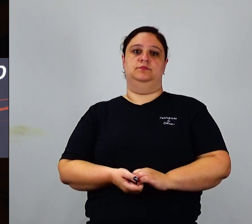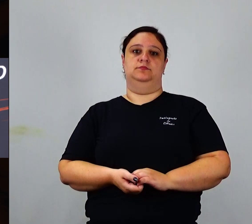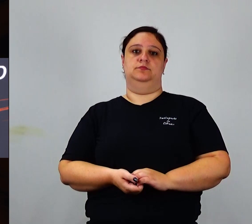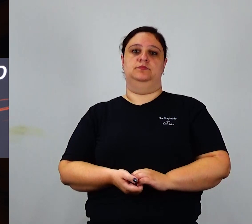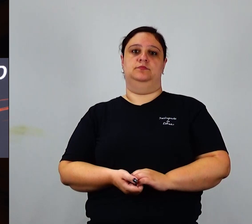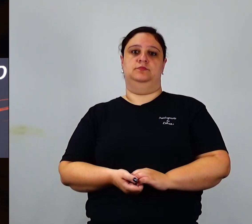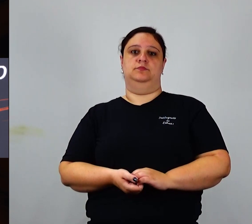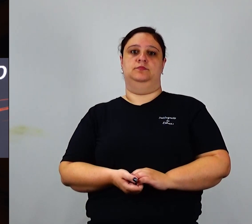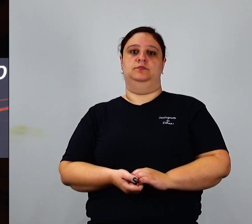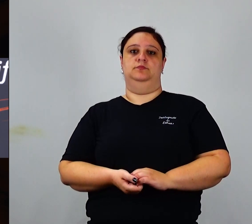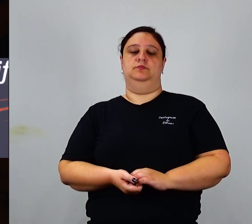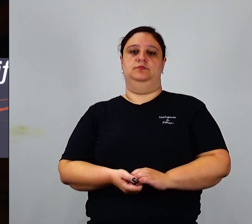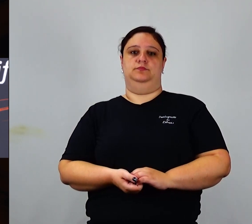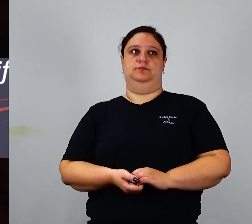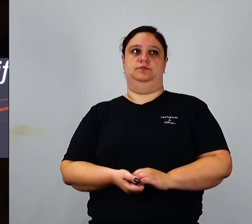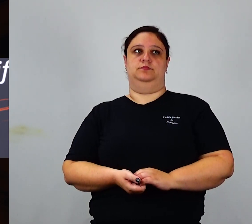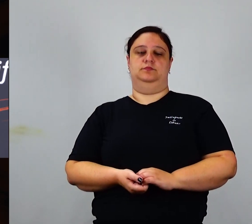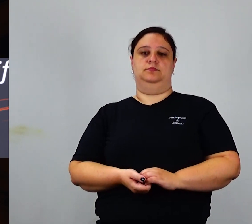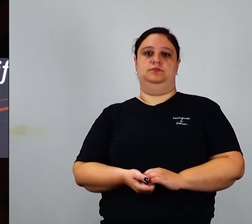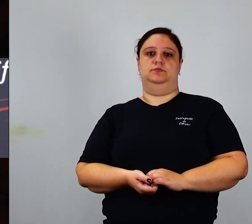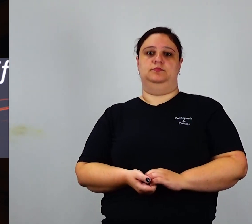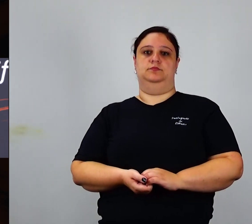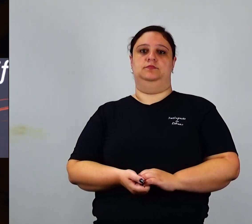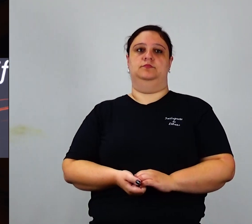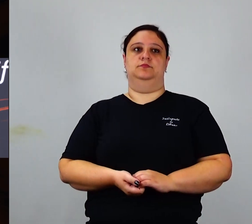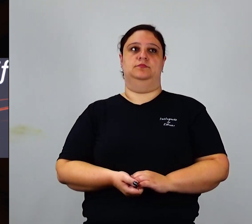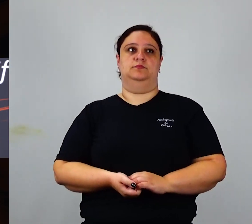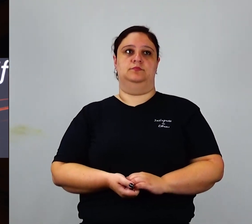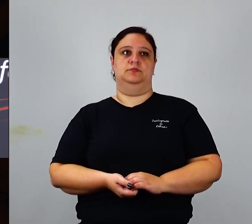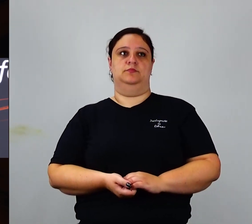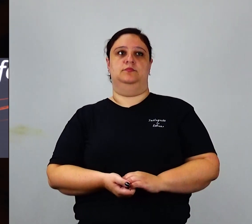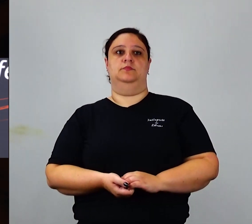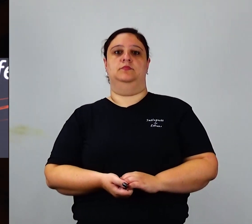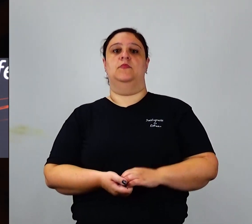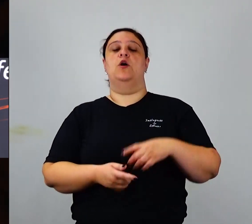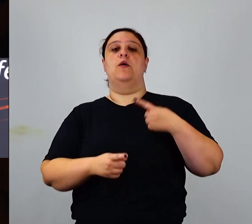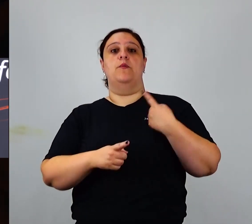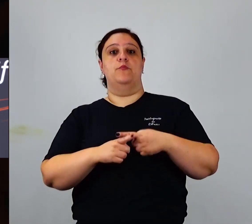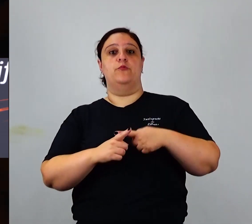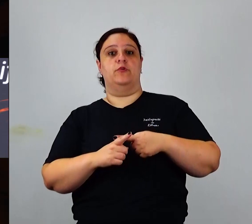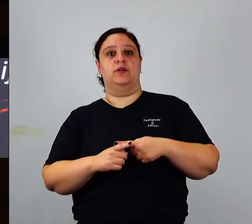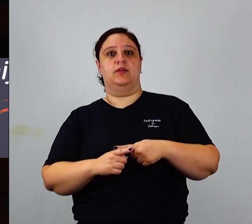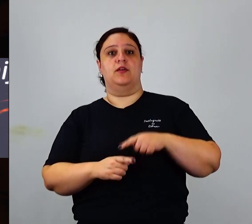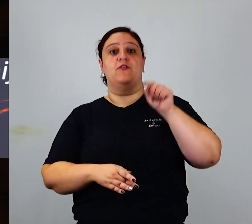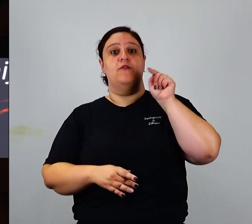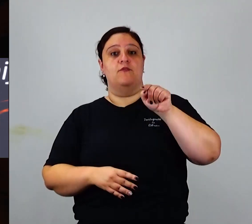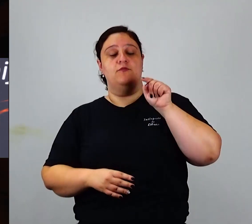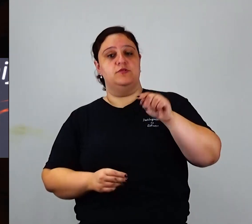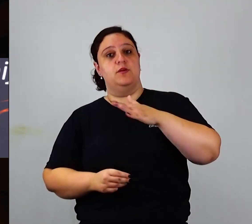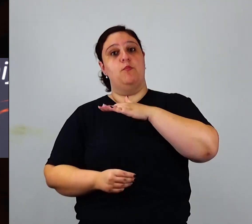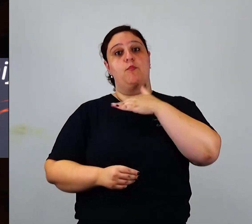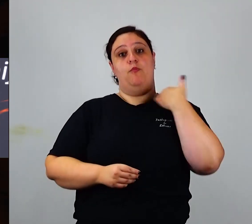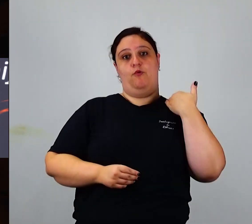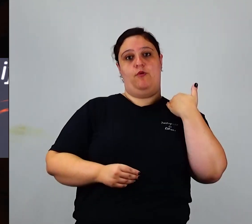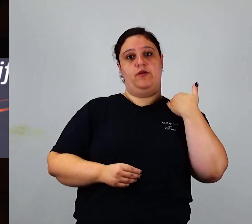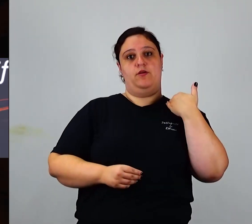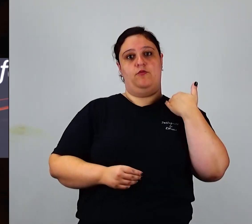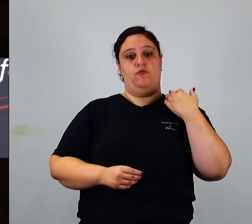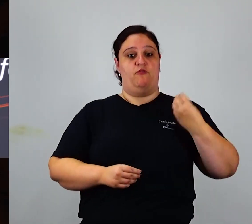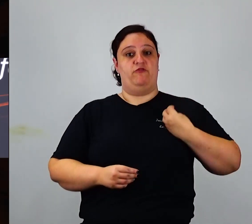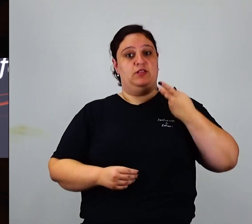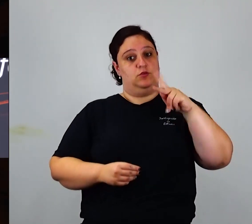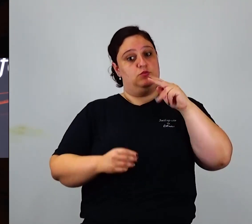Pode mudar o slide, por favor? Fala assim: porque vocês morreram e a vida de vocês está